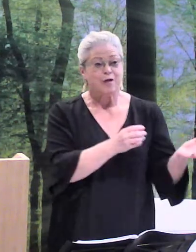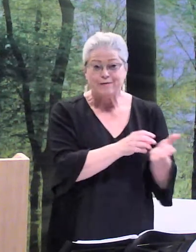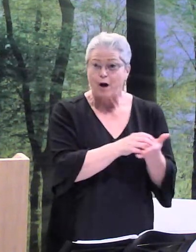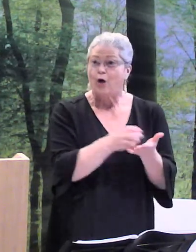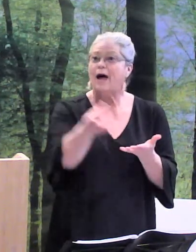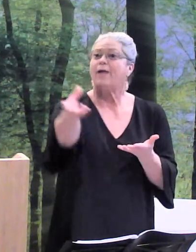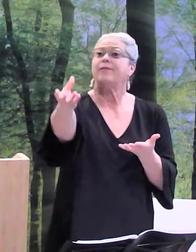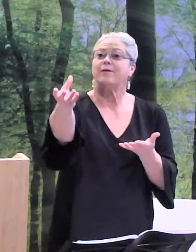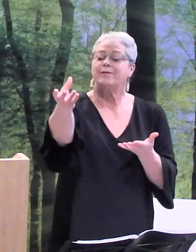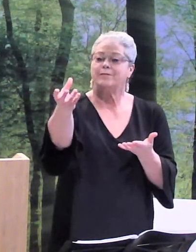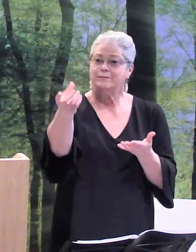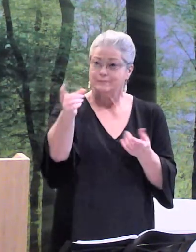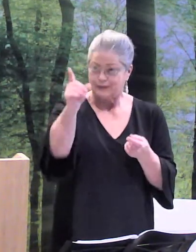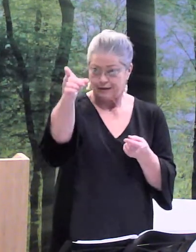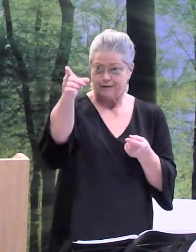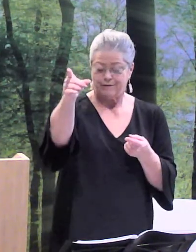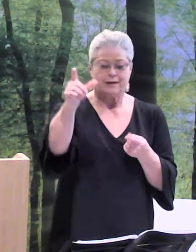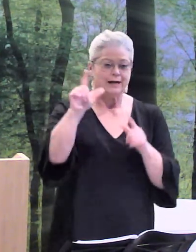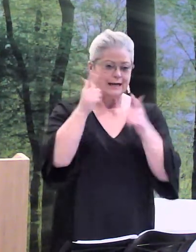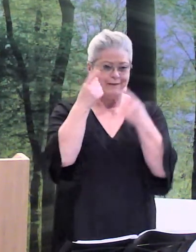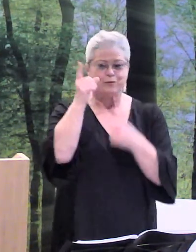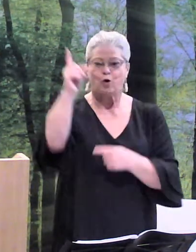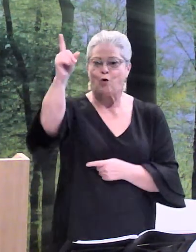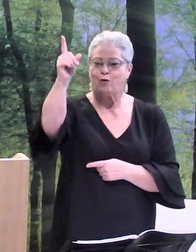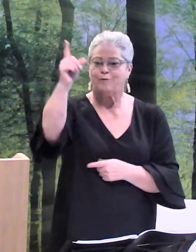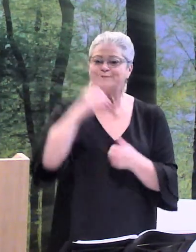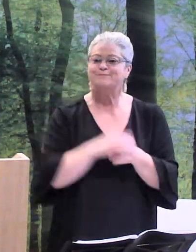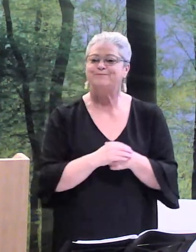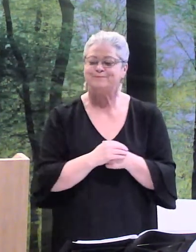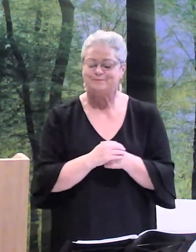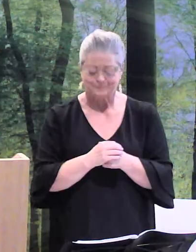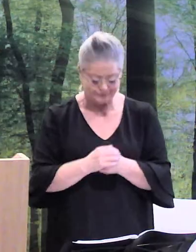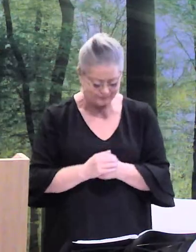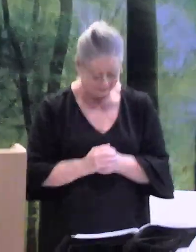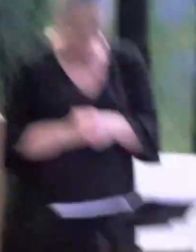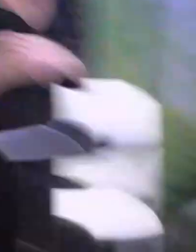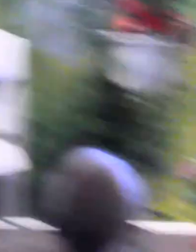handen en in handen van een levende God.